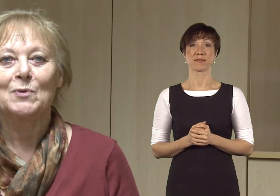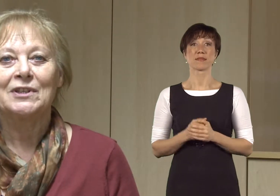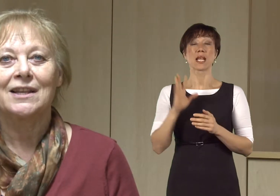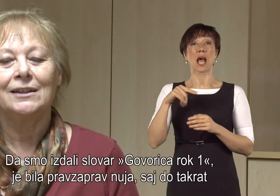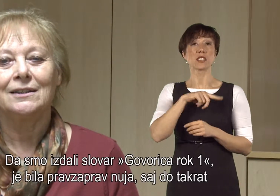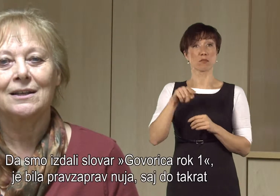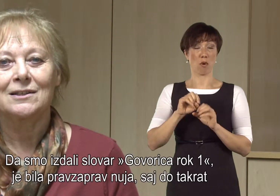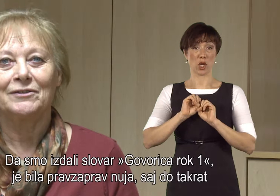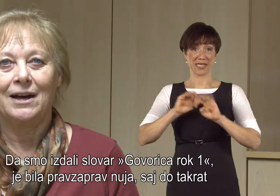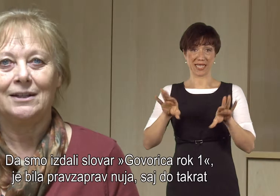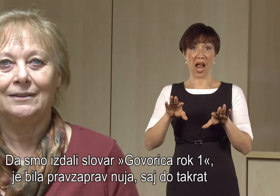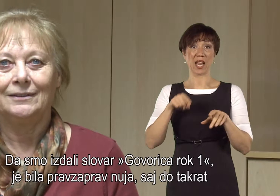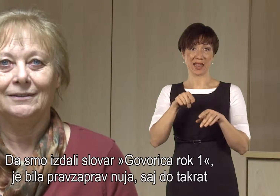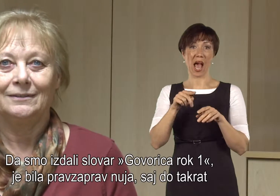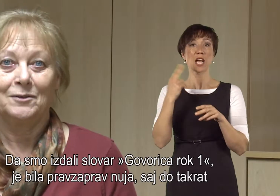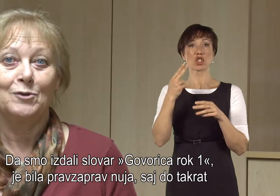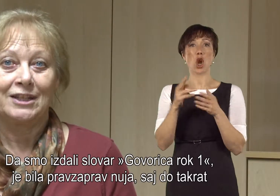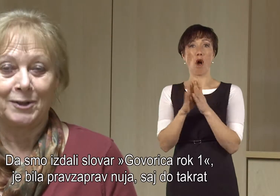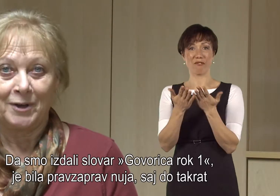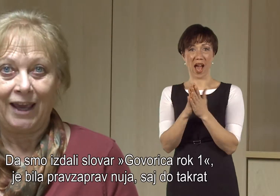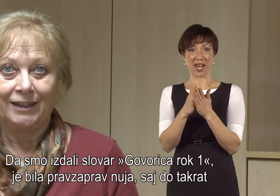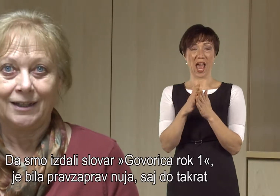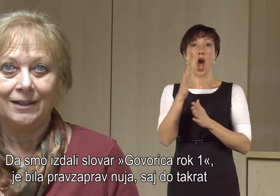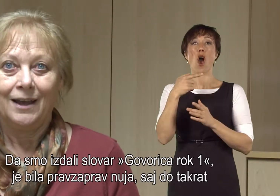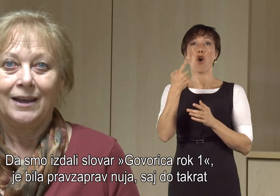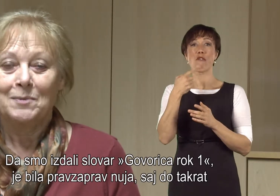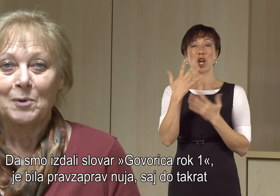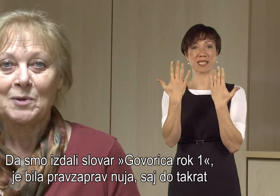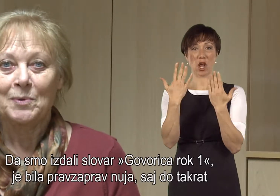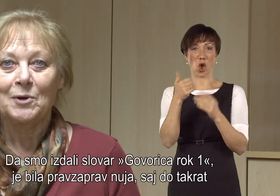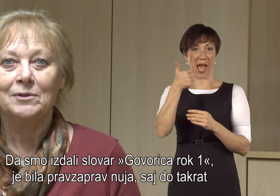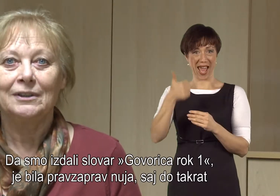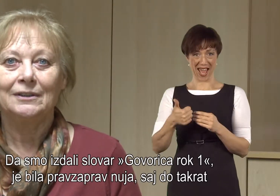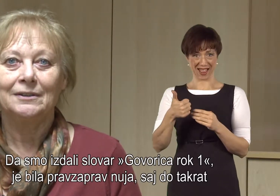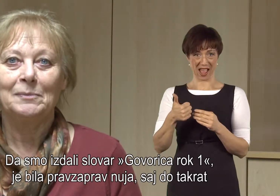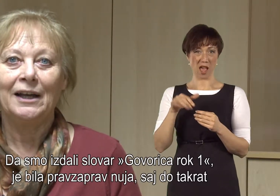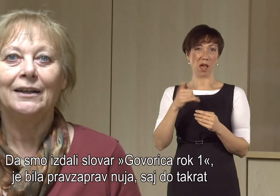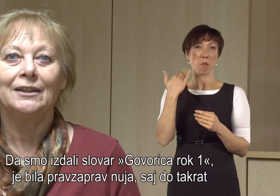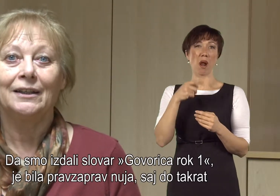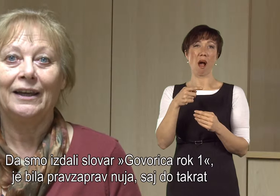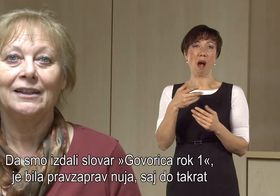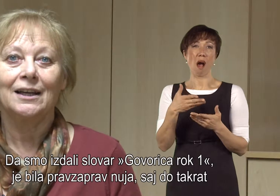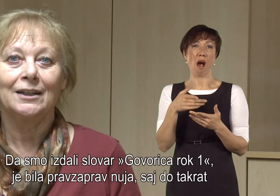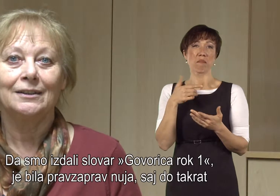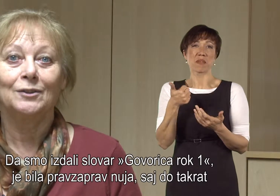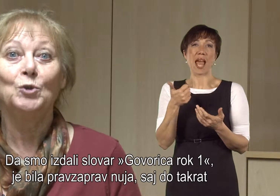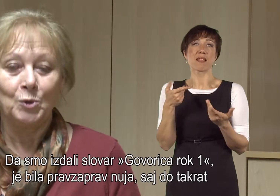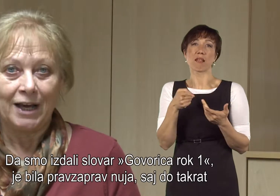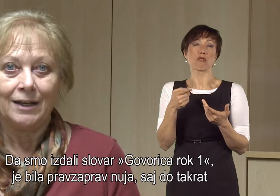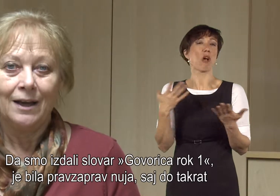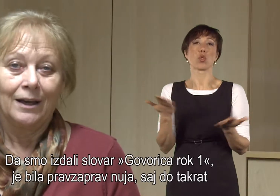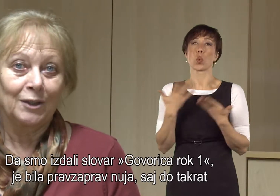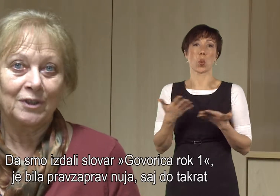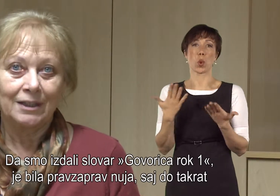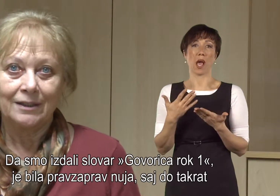Da smo izdali ta slovar, Govorica rok 1, je pravzaprav bila ena taka